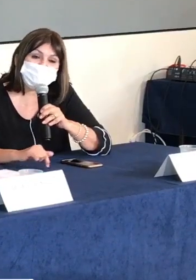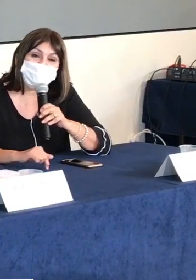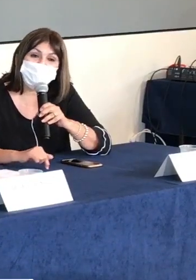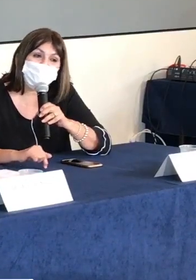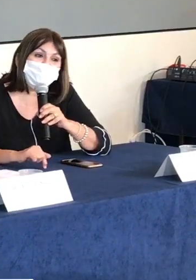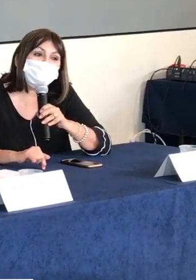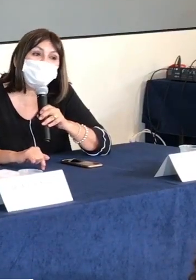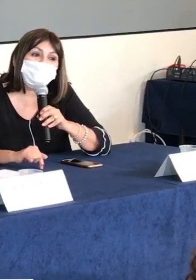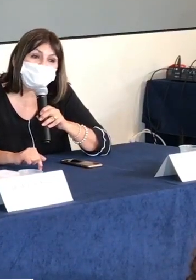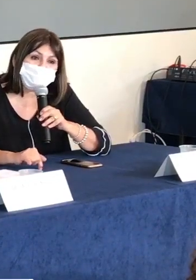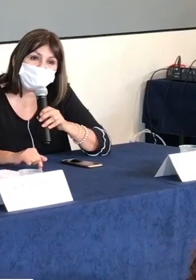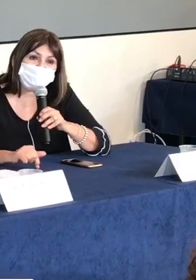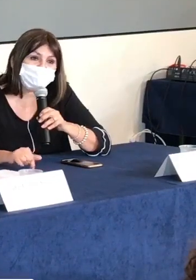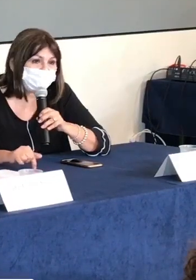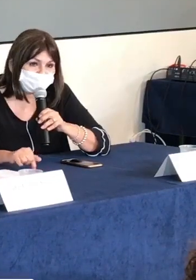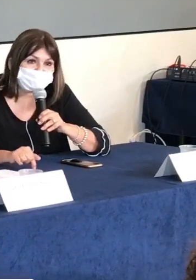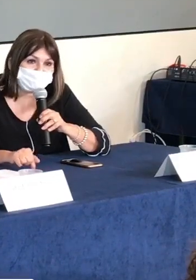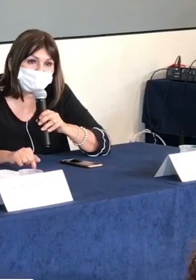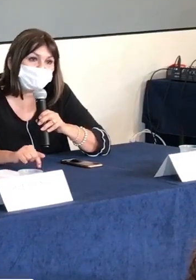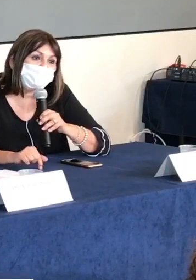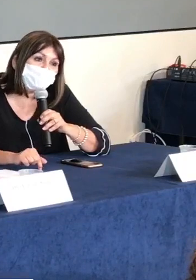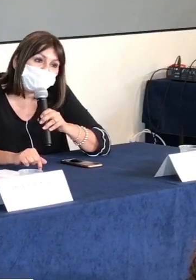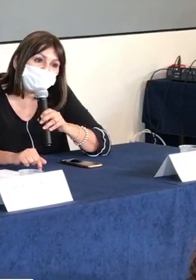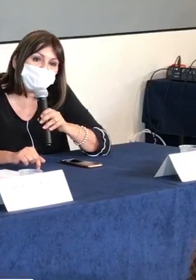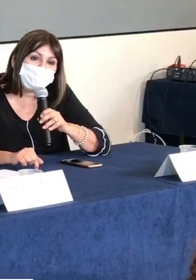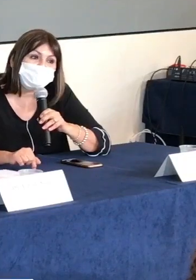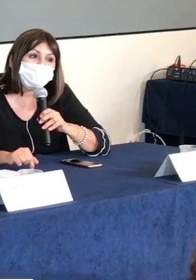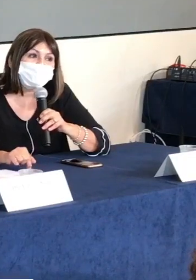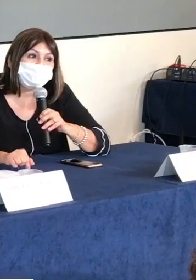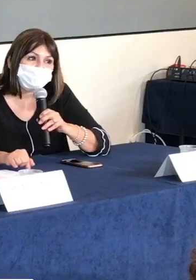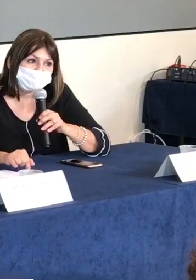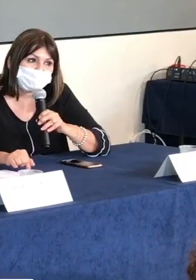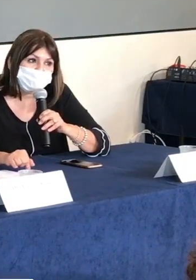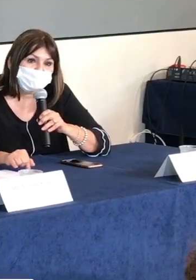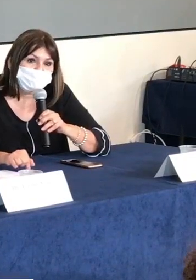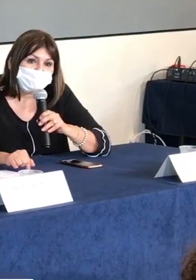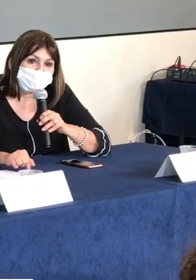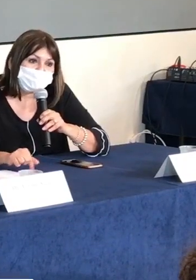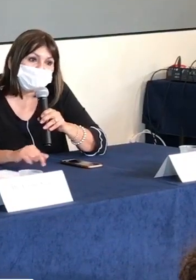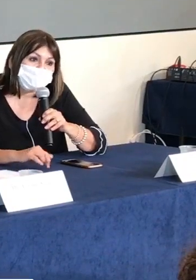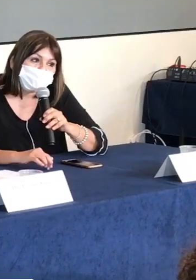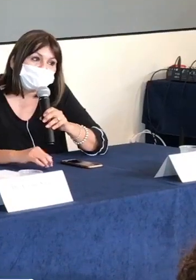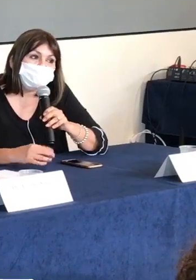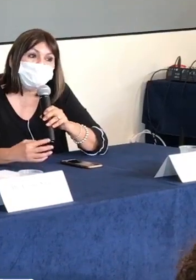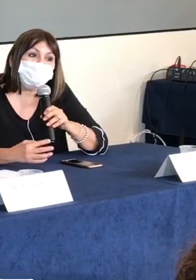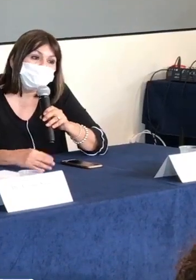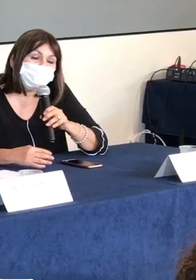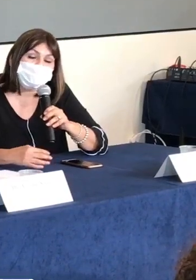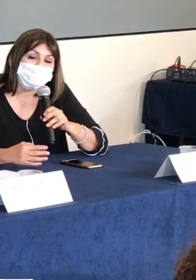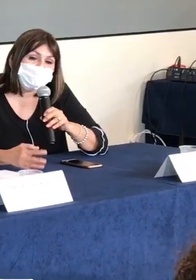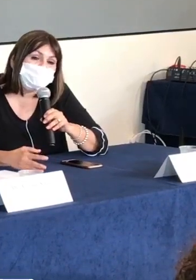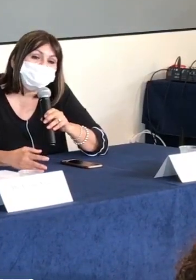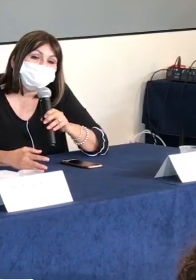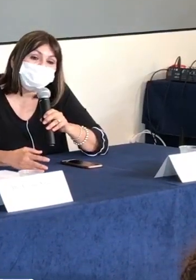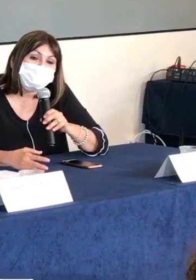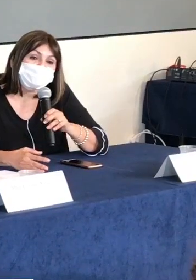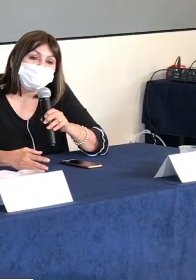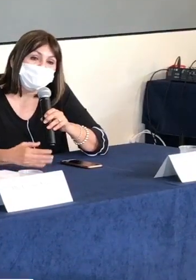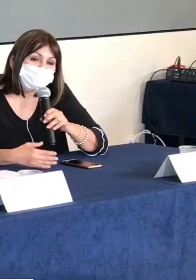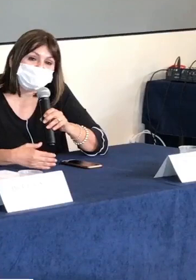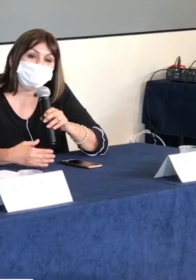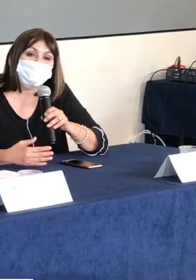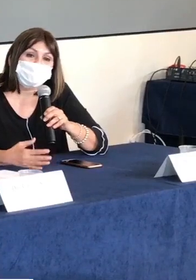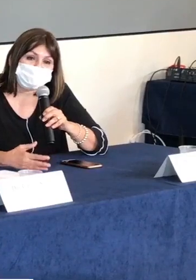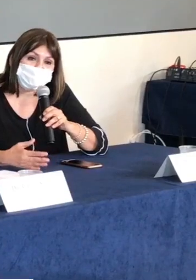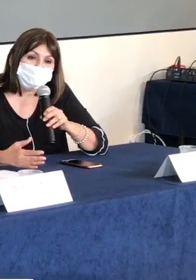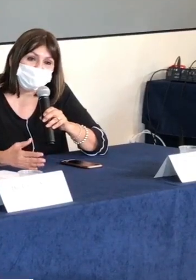El que se vacunó y le toca el refuerzo, debe hacerlo hoy o cuando le toque. Y los próximos grupos de edad